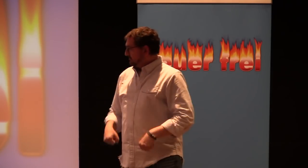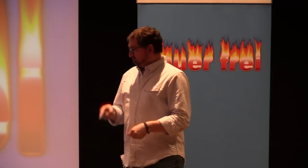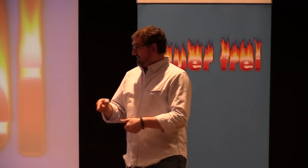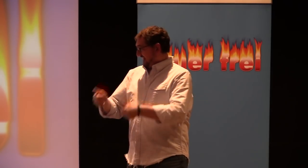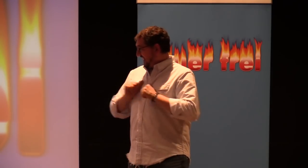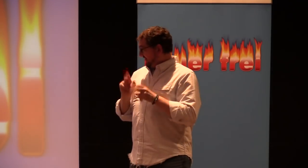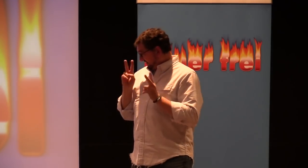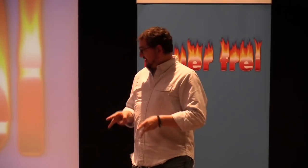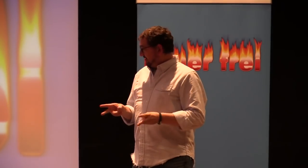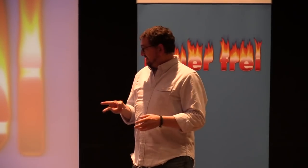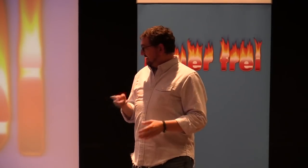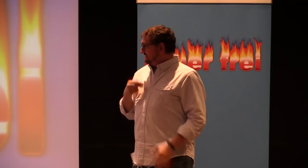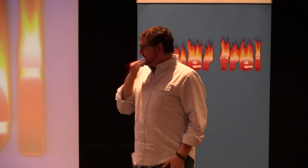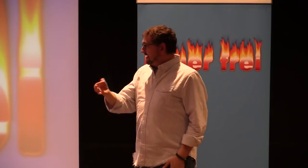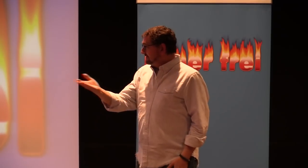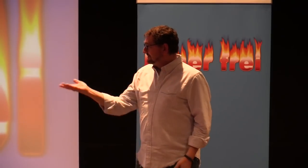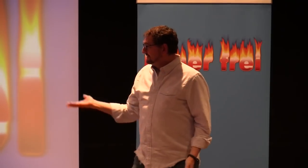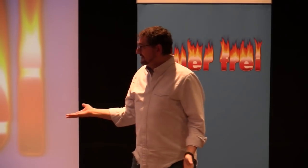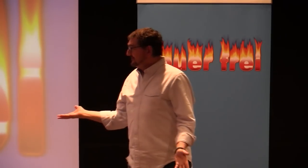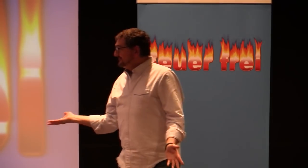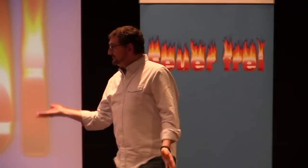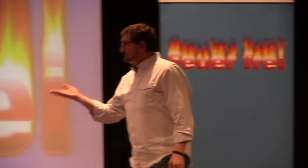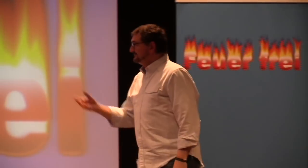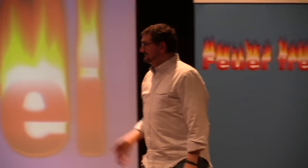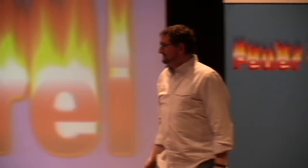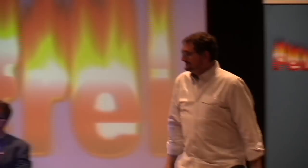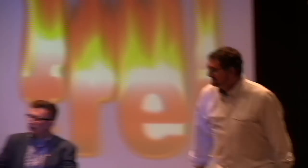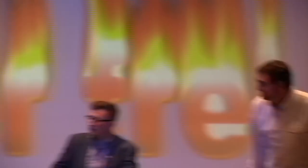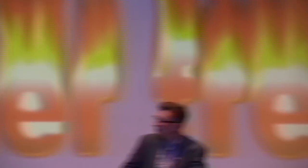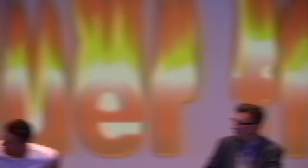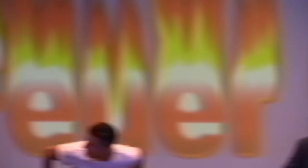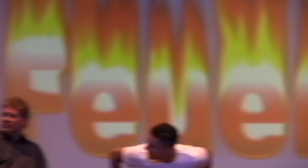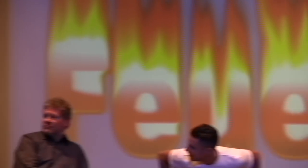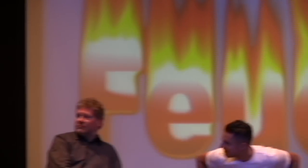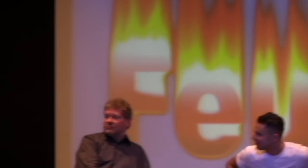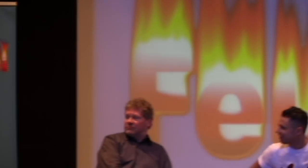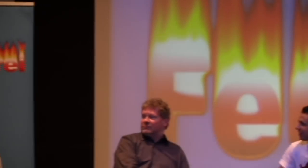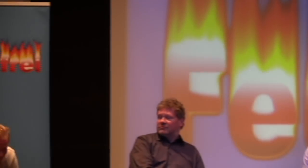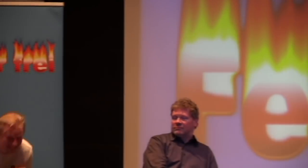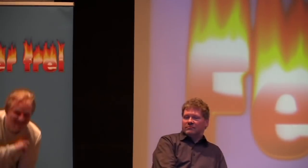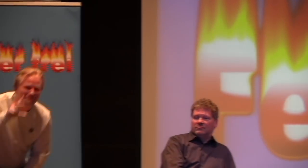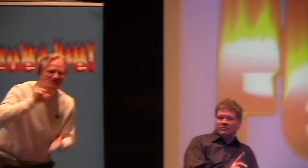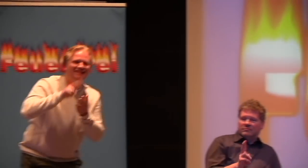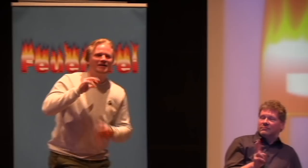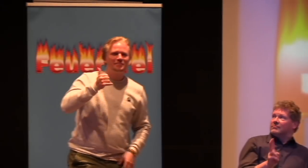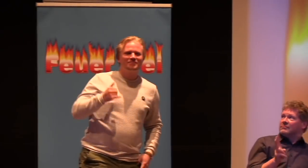es nur über die finanzielle Schiene? Hilft es was? Würde es helfen? Ja, das kann ich nur bestätigen.